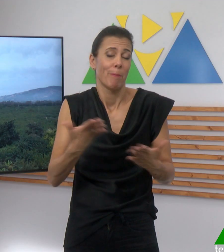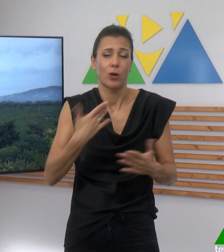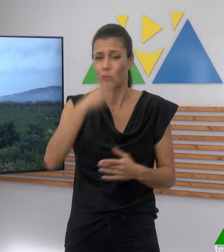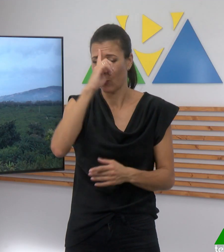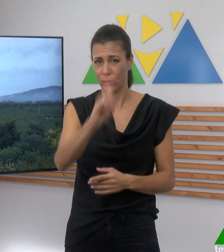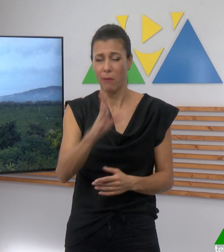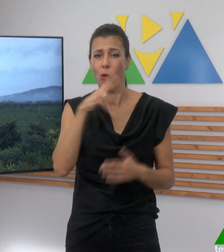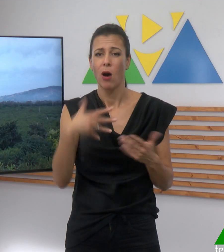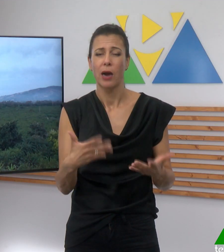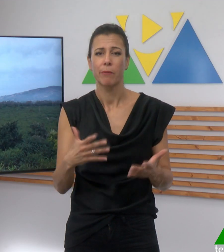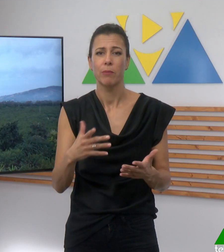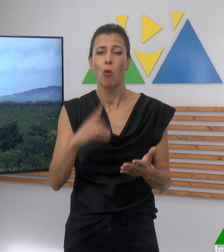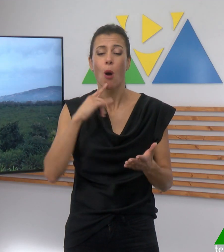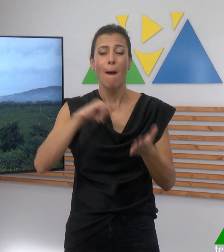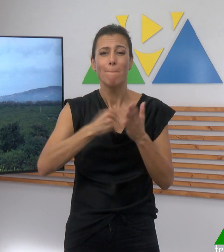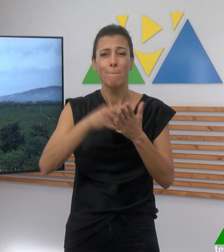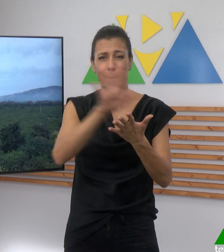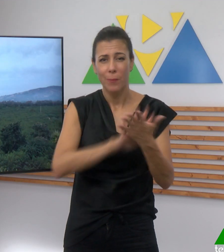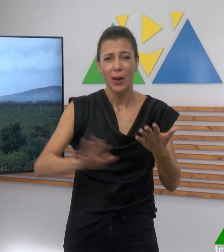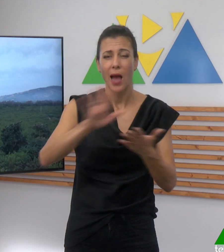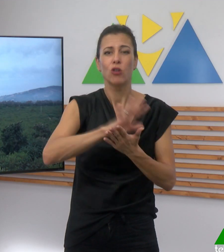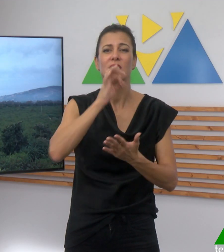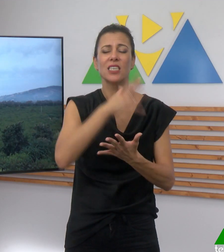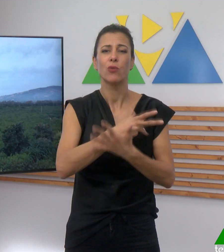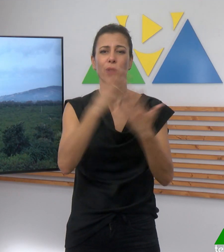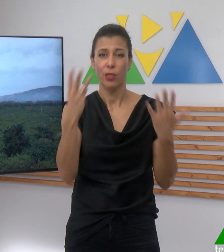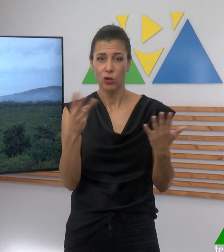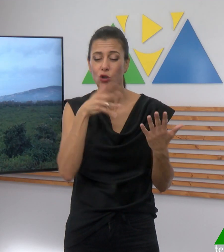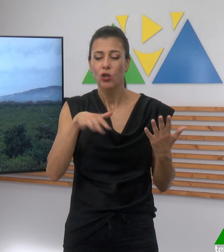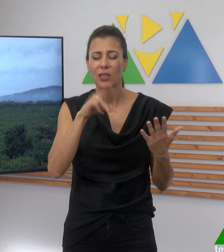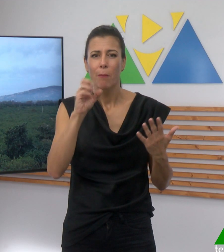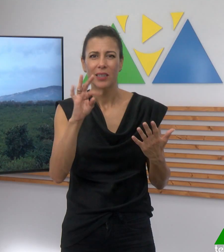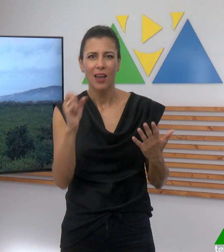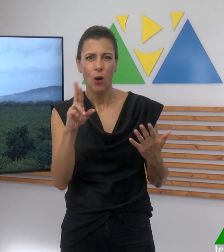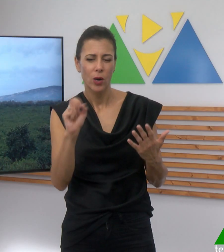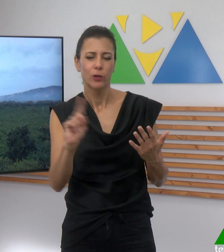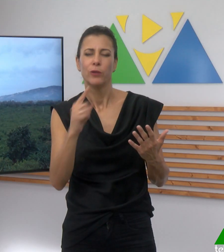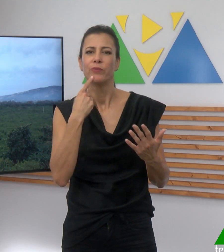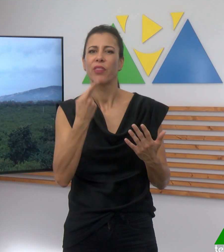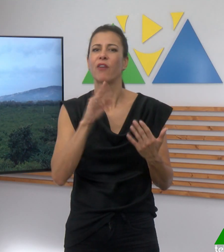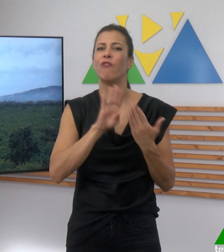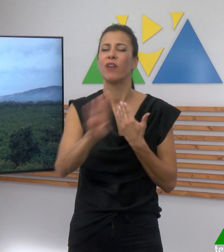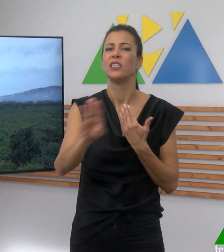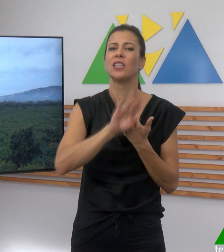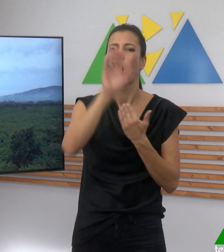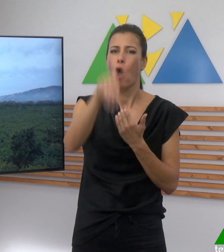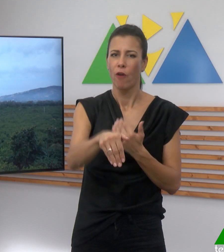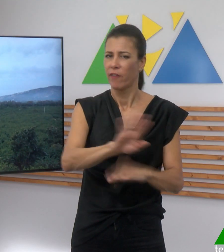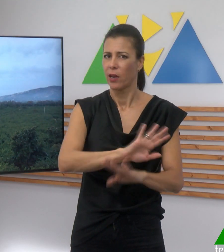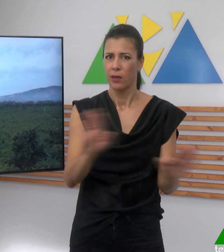mismo los planos que existen del siglo XVI d está bat no dice que está en frente del hbre se ve que está en frente del hbre más que en frente del